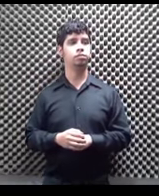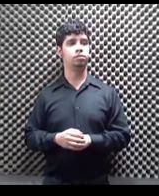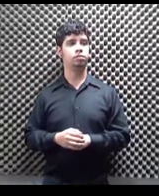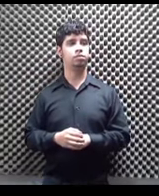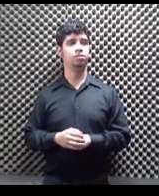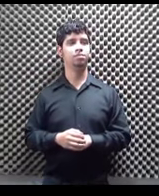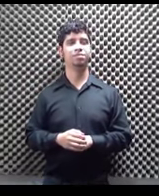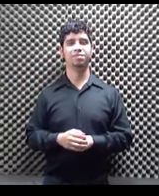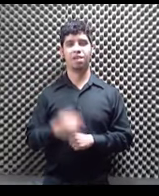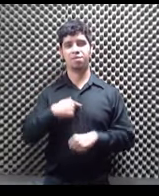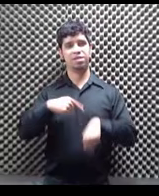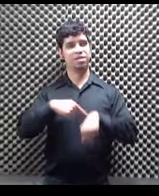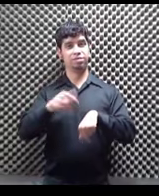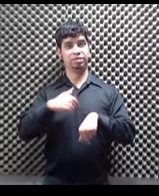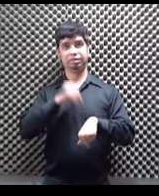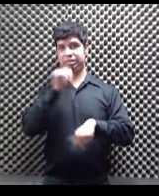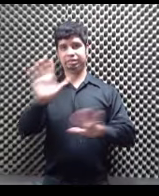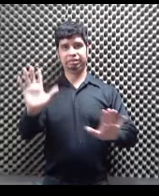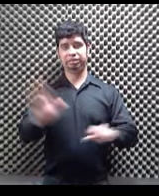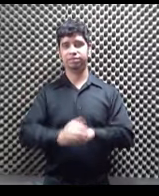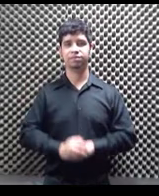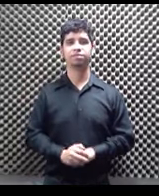época. Yeah, right.